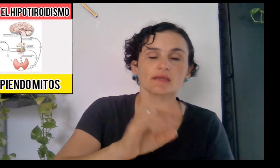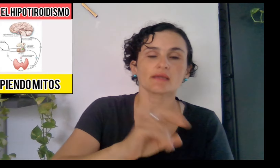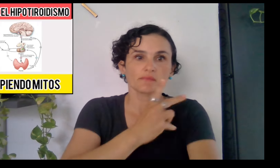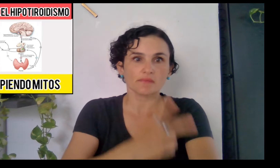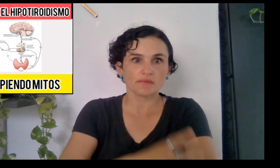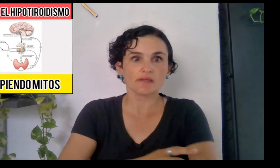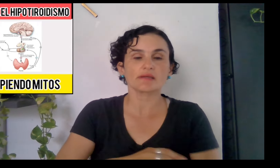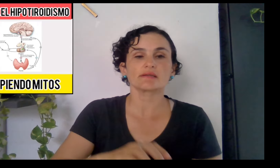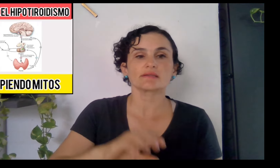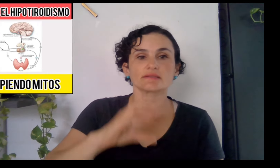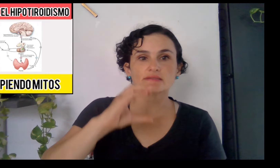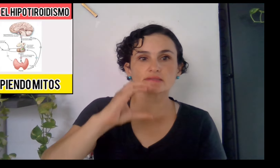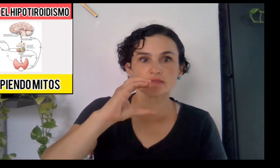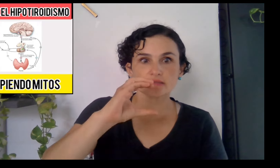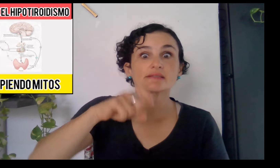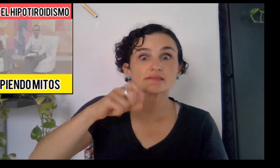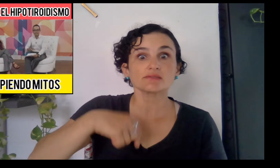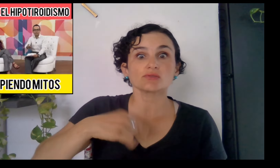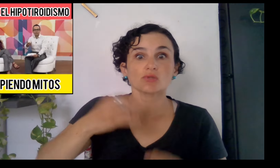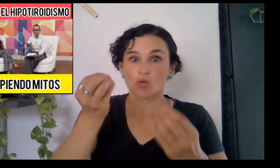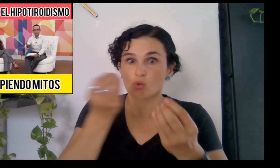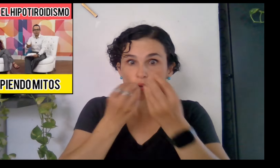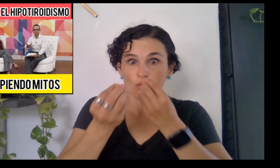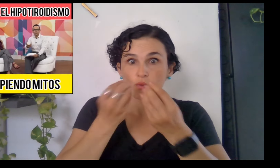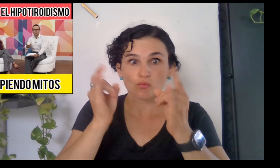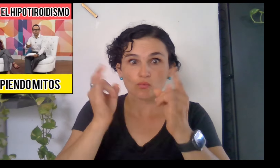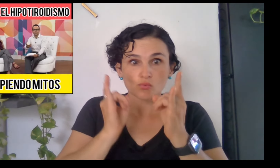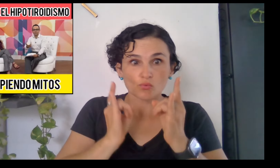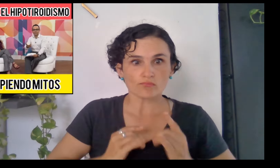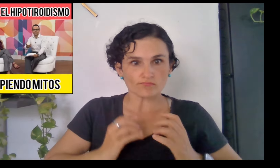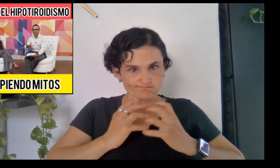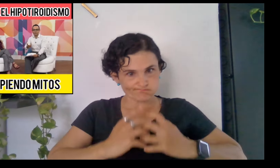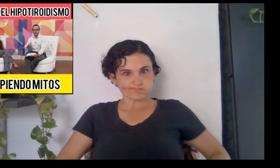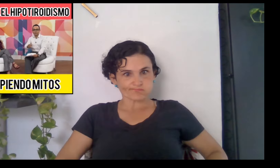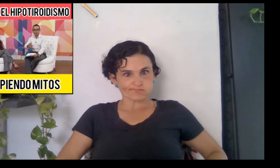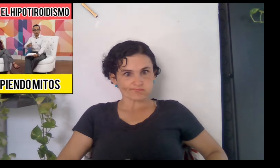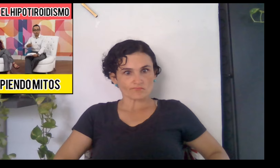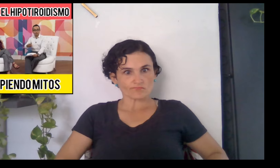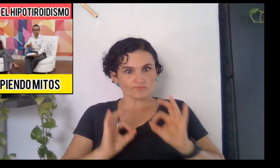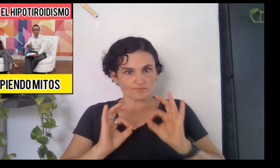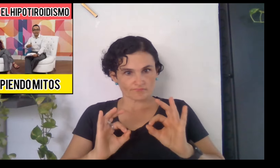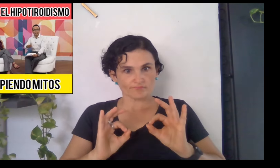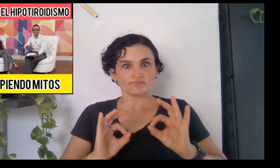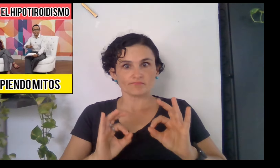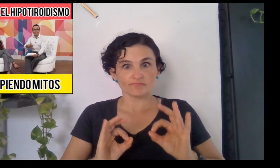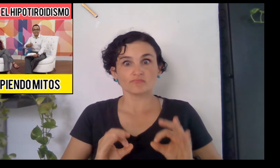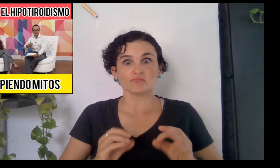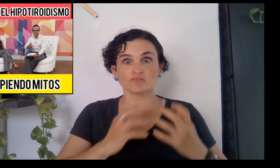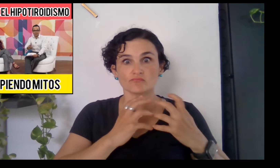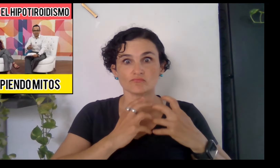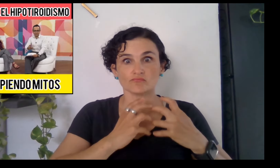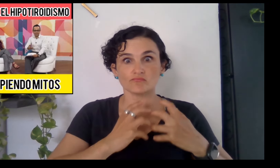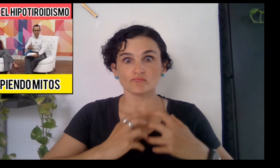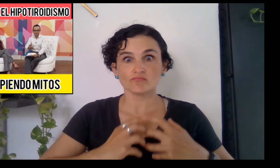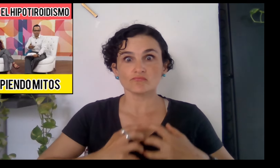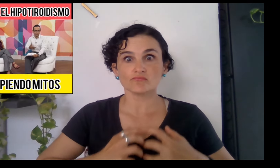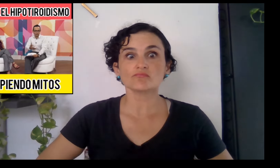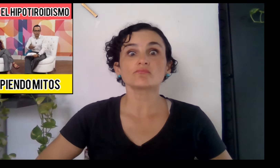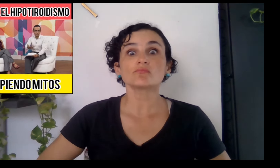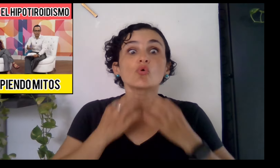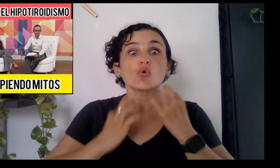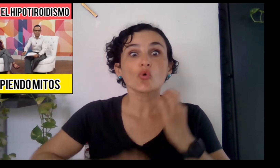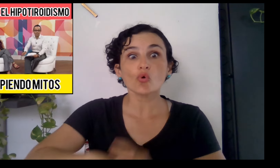rica en nutrientes y un estómago funcionando adecuadamente para que tu tiroides funcione actualmente. Cuando la hormona está activa,